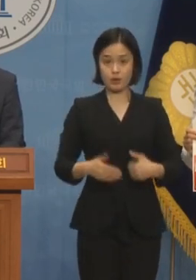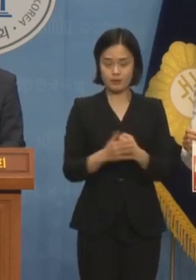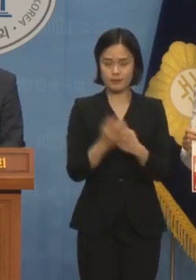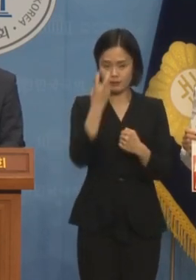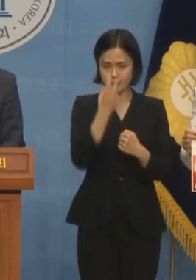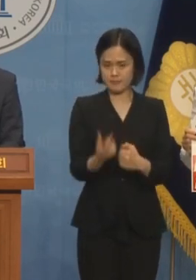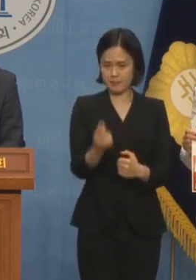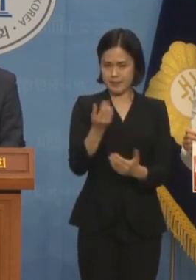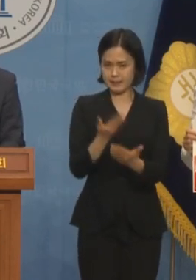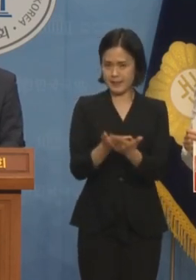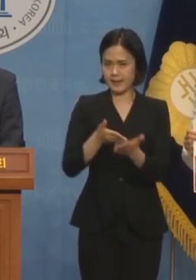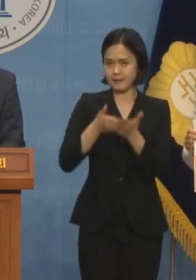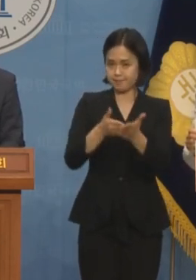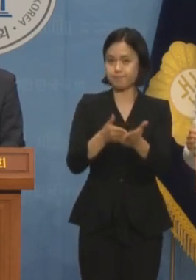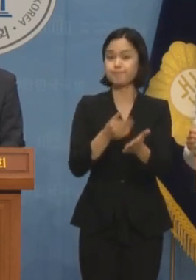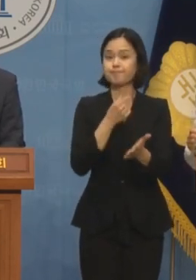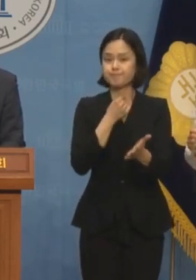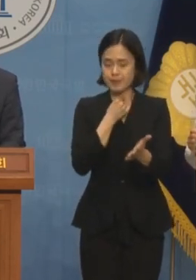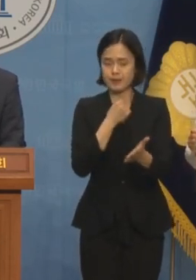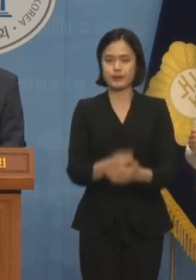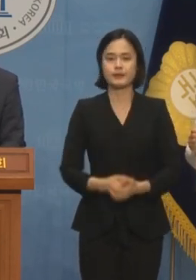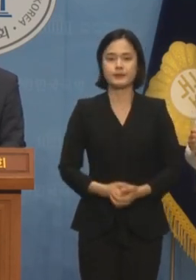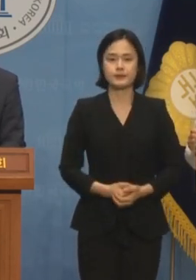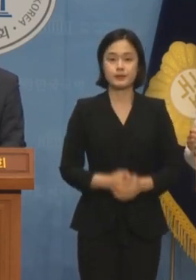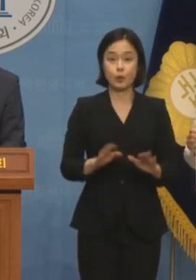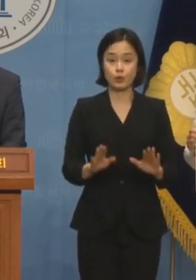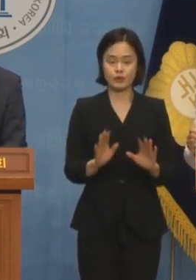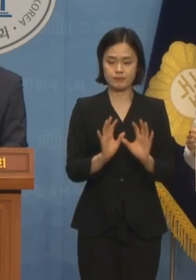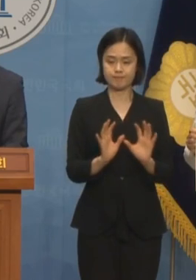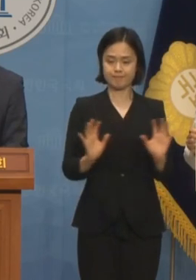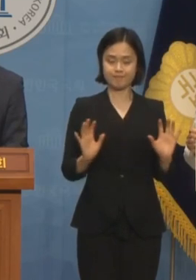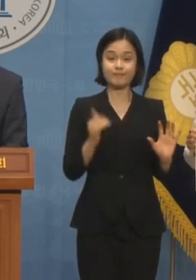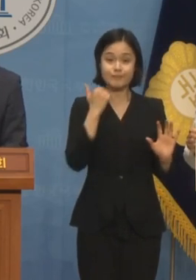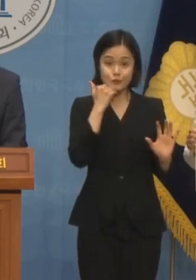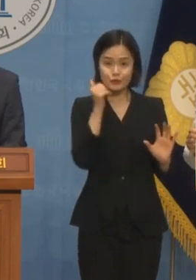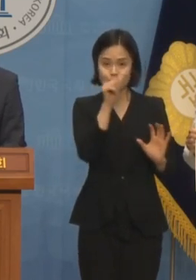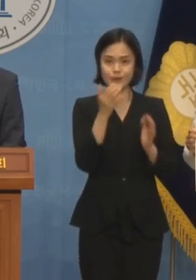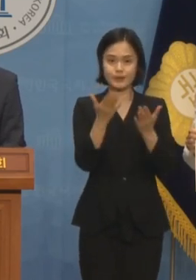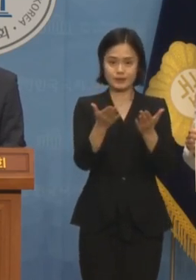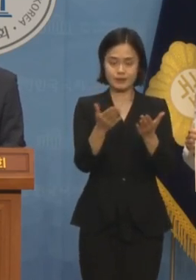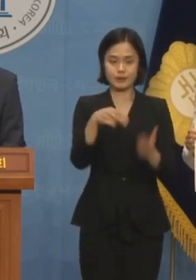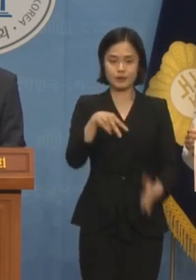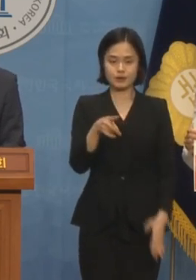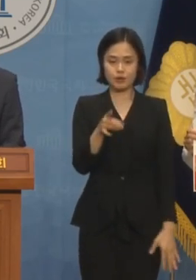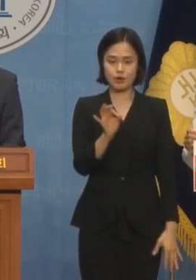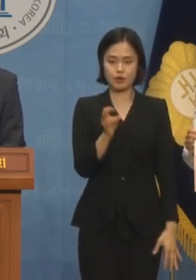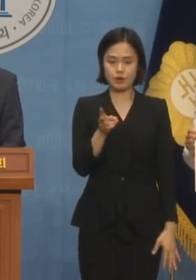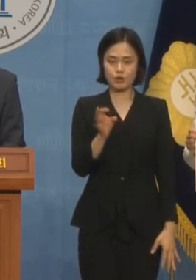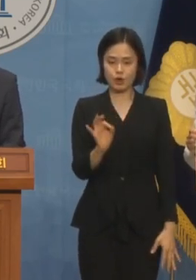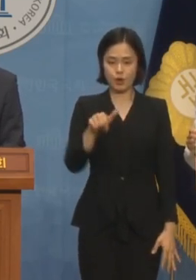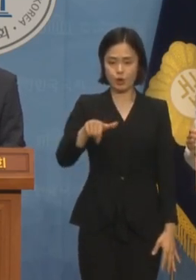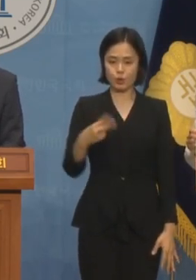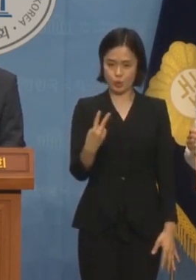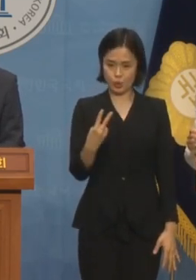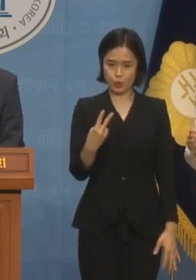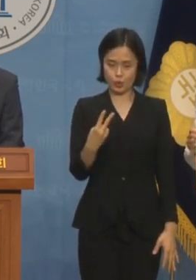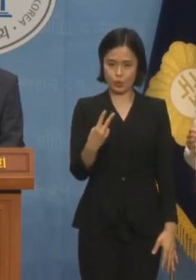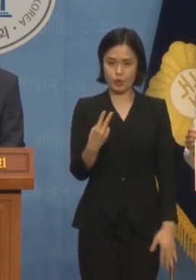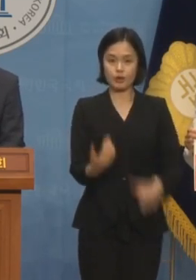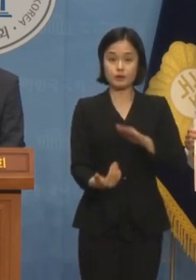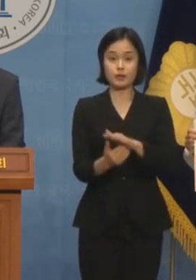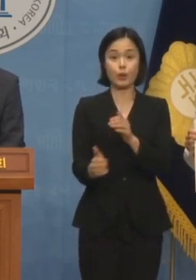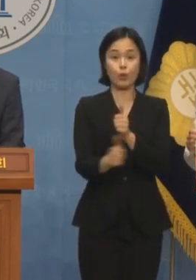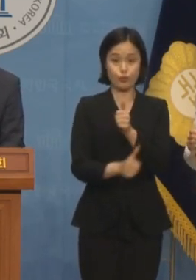시작하도록 하겠습니다. 오늘 참석해 주신 분들에 대한 소개를 하겠습니다. 우선 서영교 법사위 위원이시면서